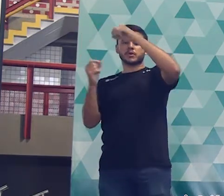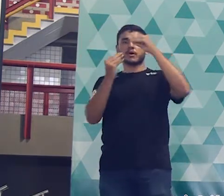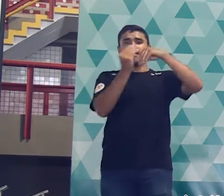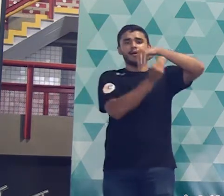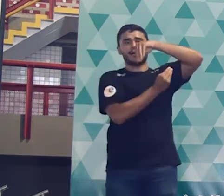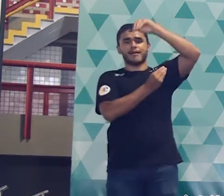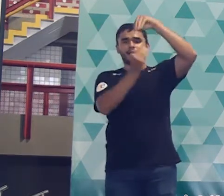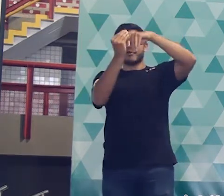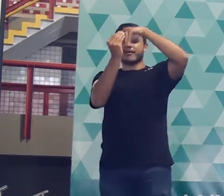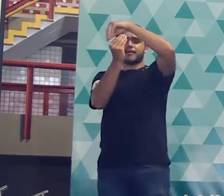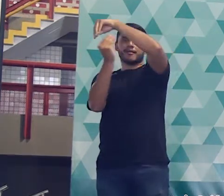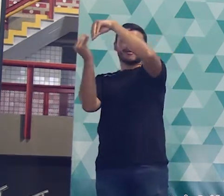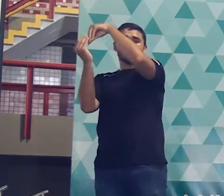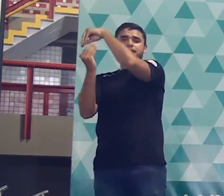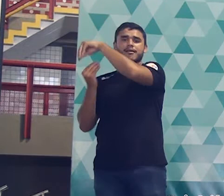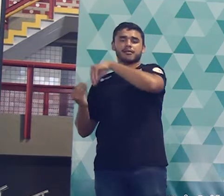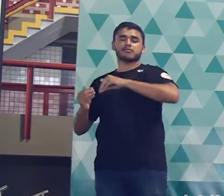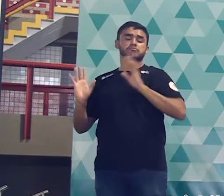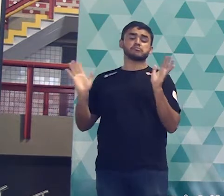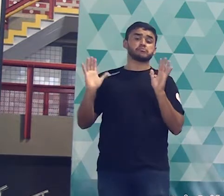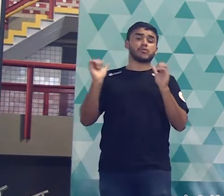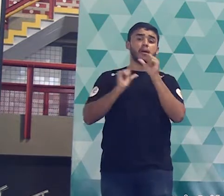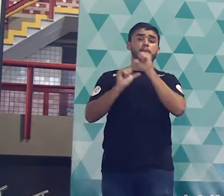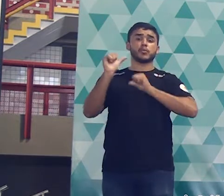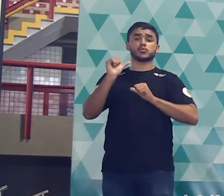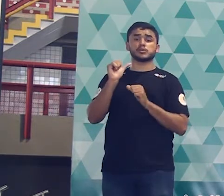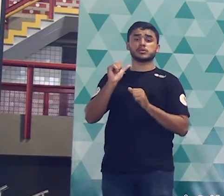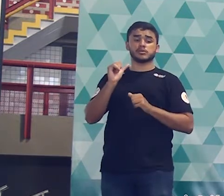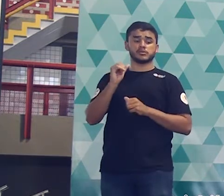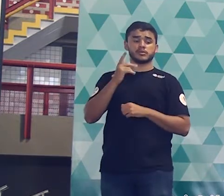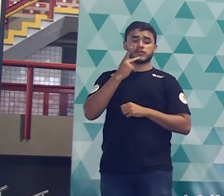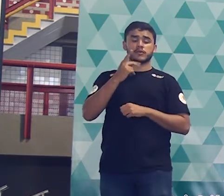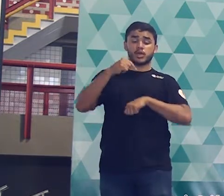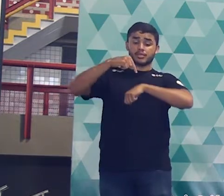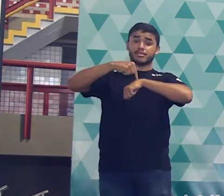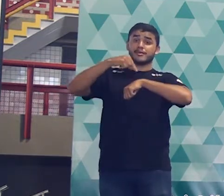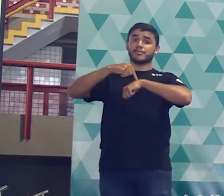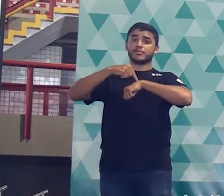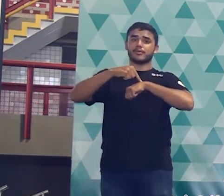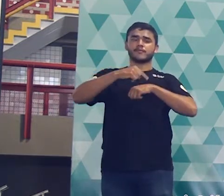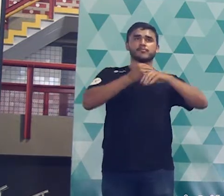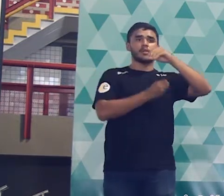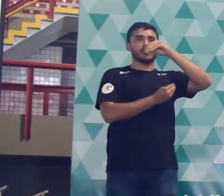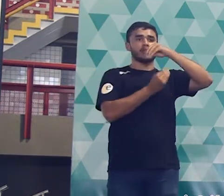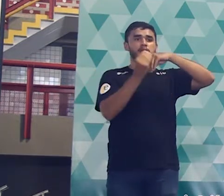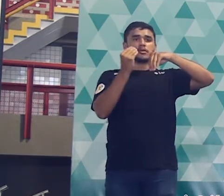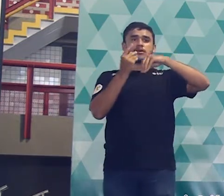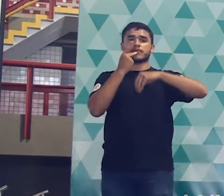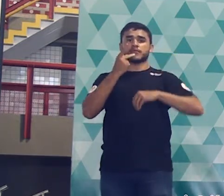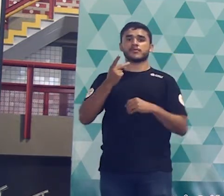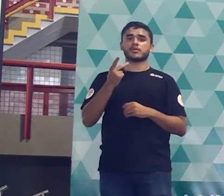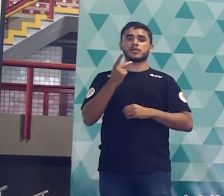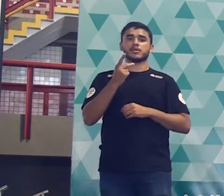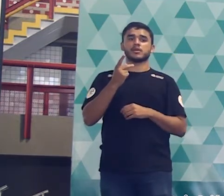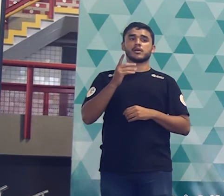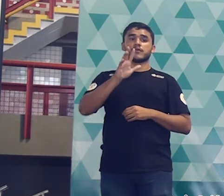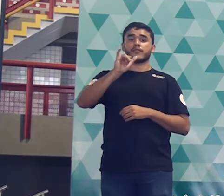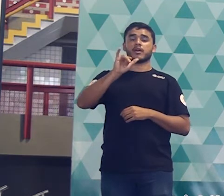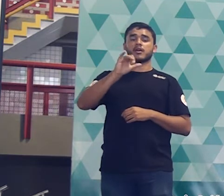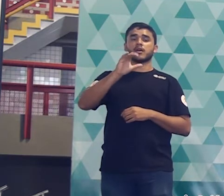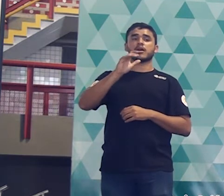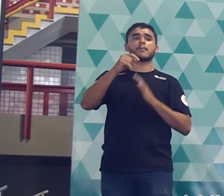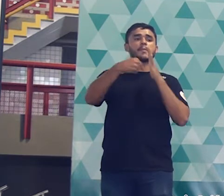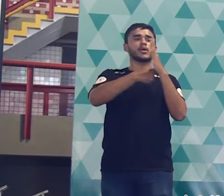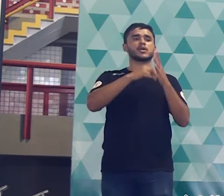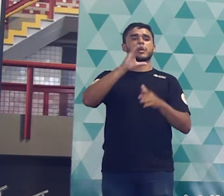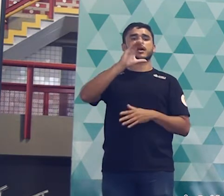se altera, a energia não altera. O que você altera? O tempo, que é o caso do meu amigo lá atrás que perguntou sobre o catalisador. Quem